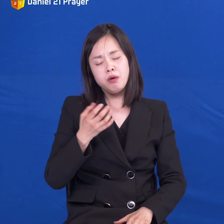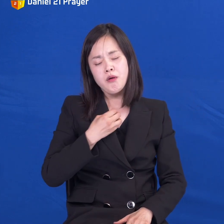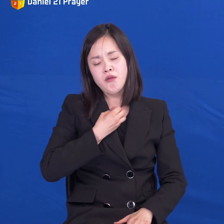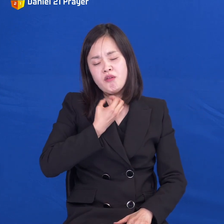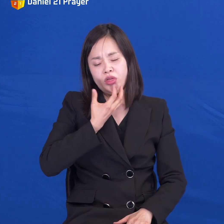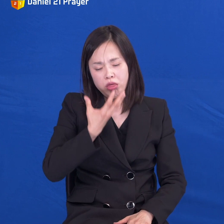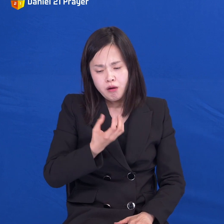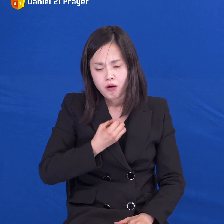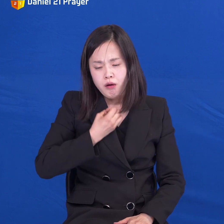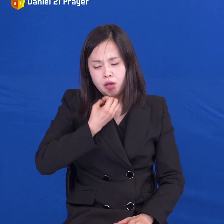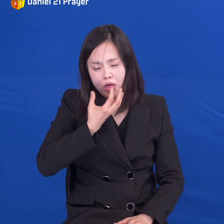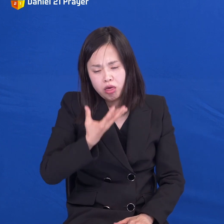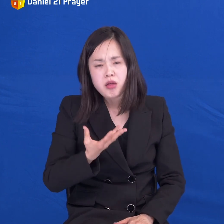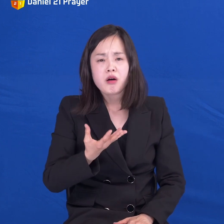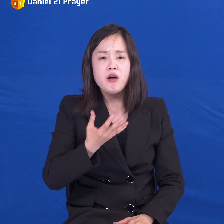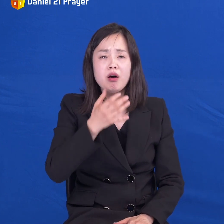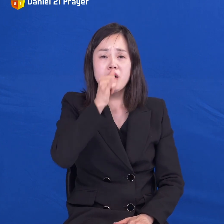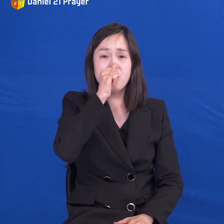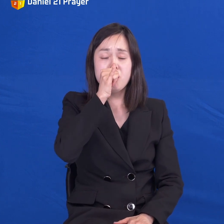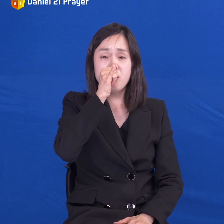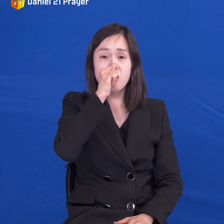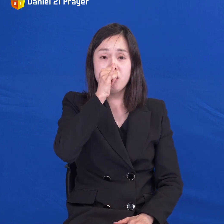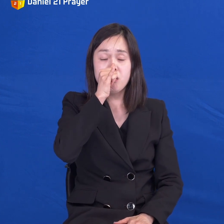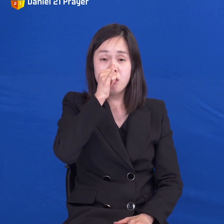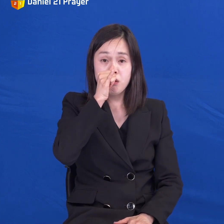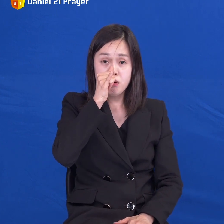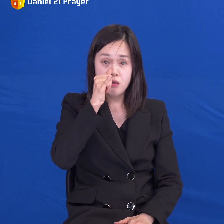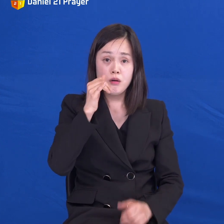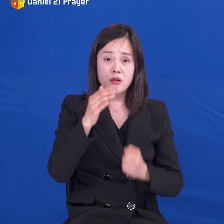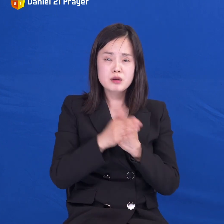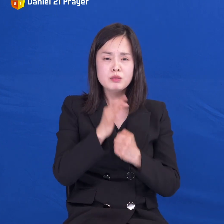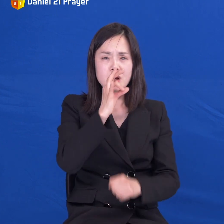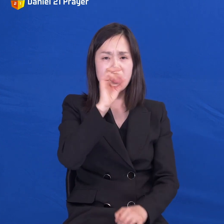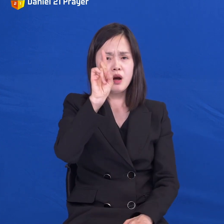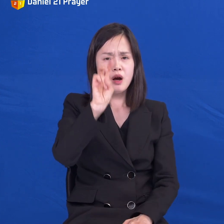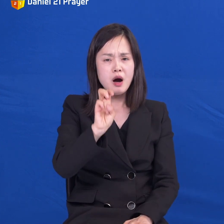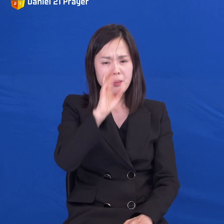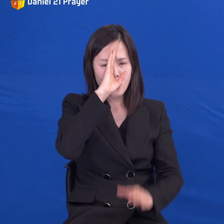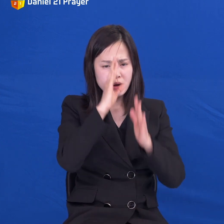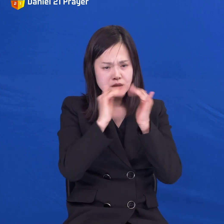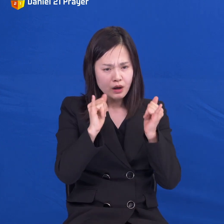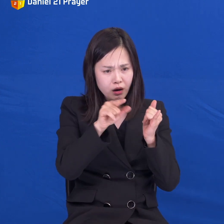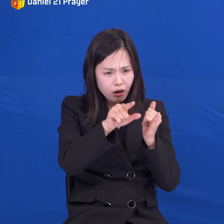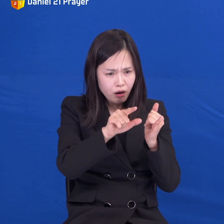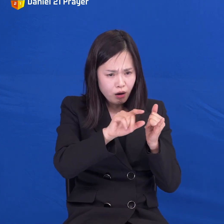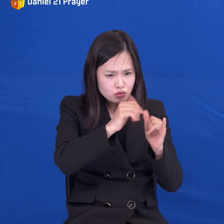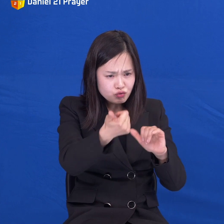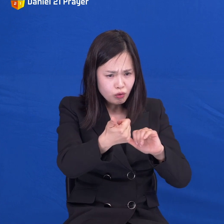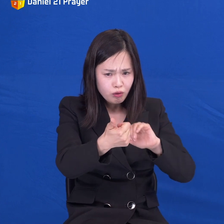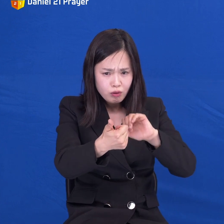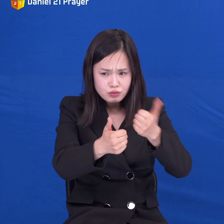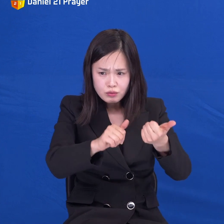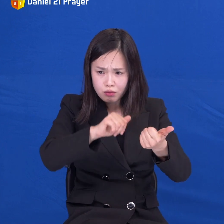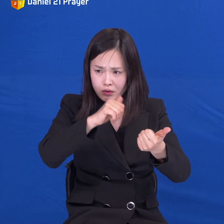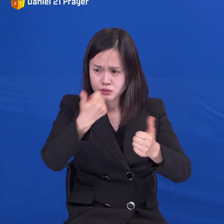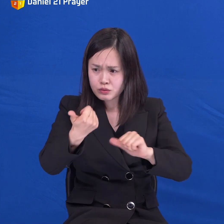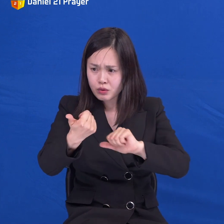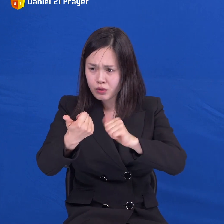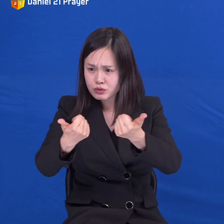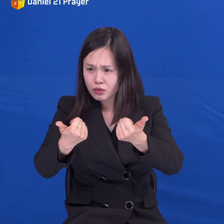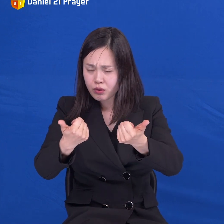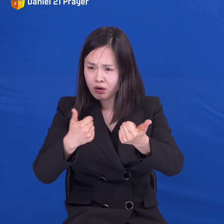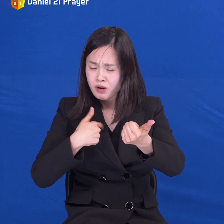스스로가 준비를 하더라고요. 나도 저렇게 되겠지. 죽음을 준비하는 거예요. 정신이 번쩍